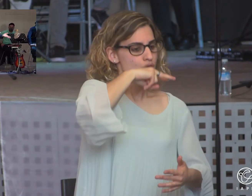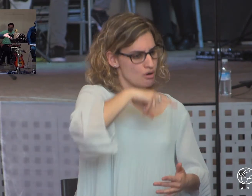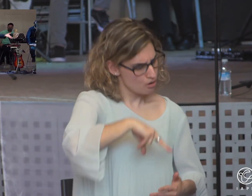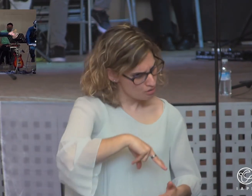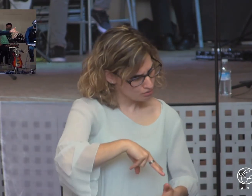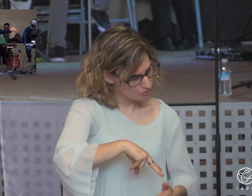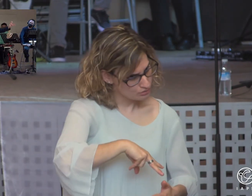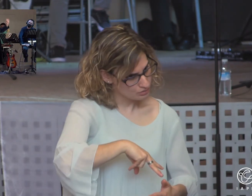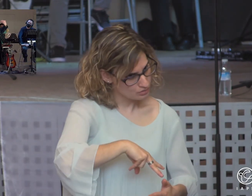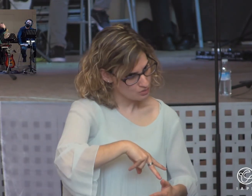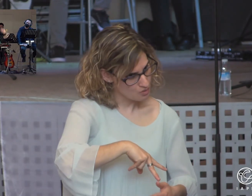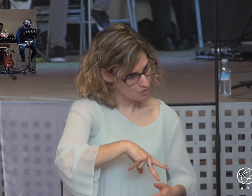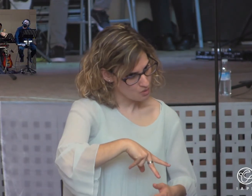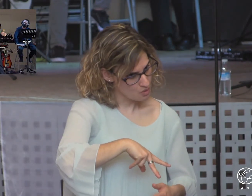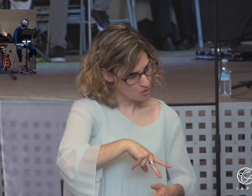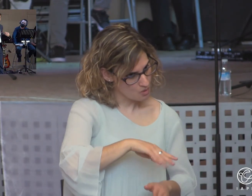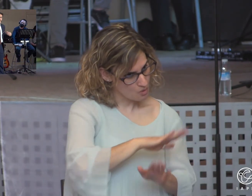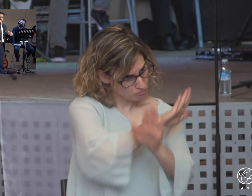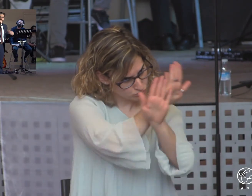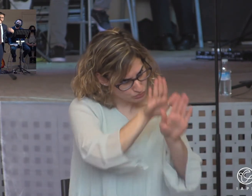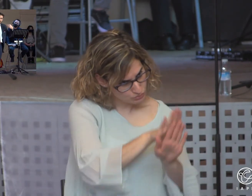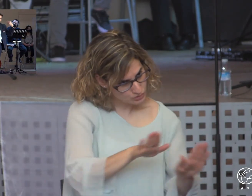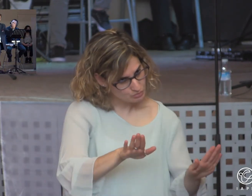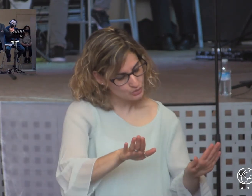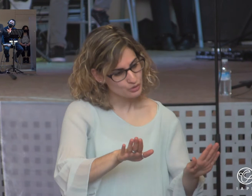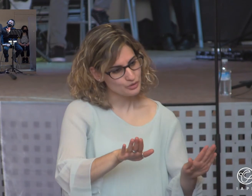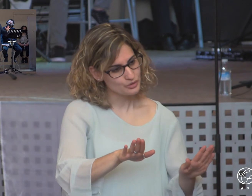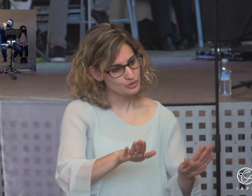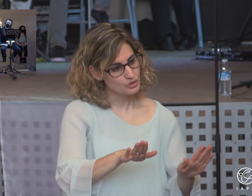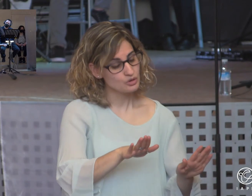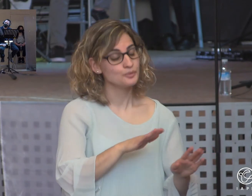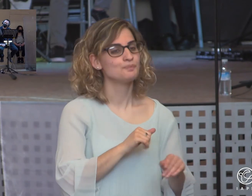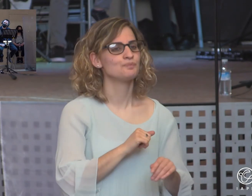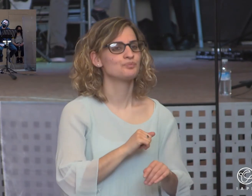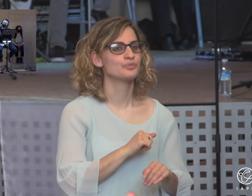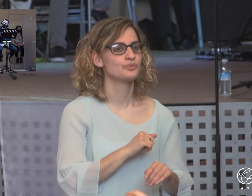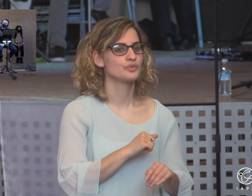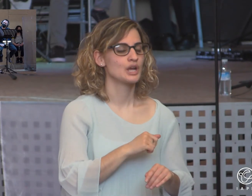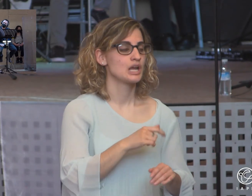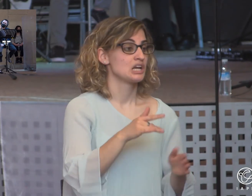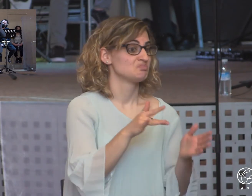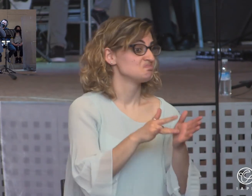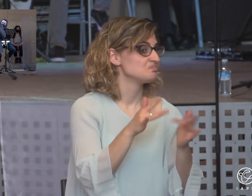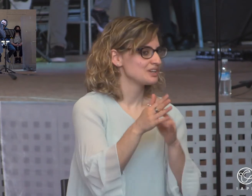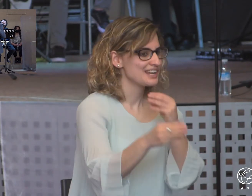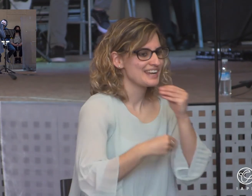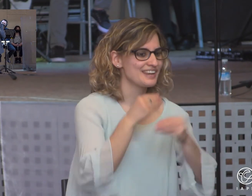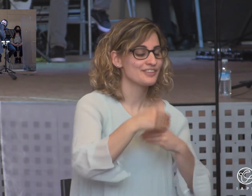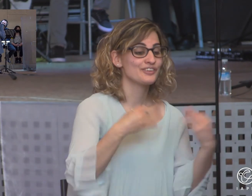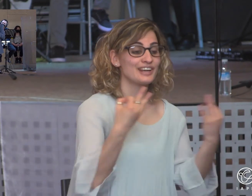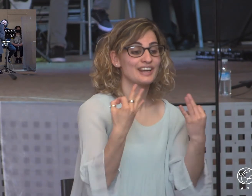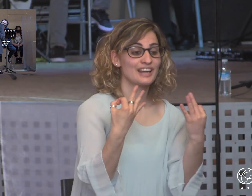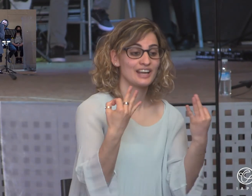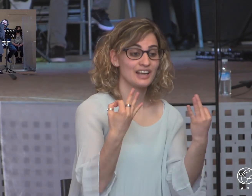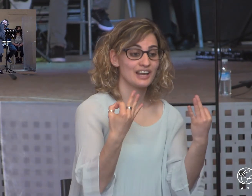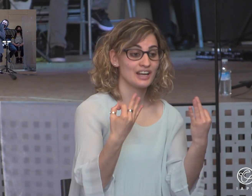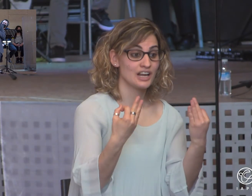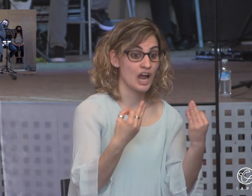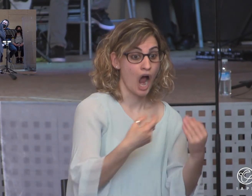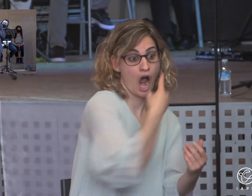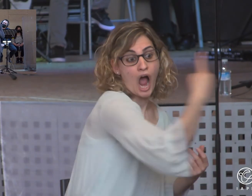Y en ese aliento último, a ti te concedió aliento de vida por la